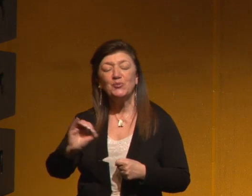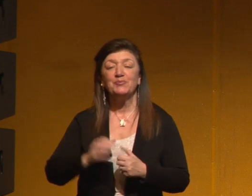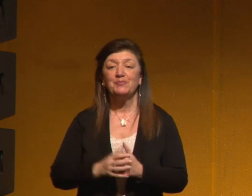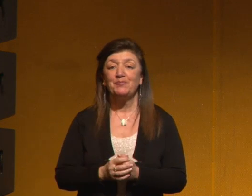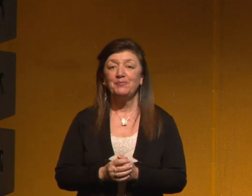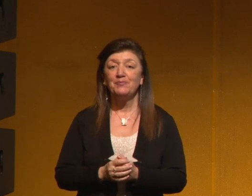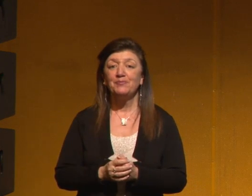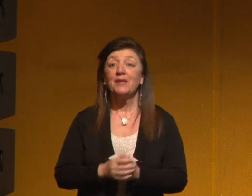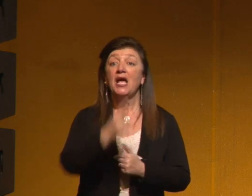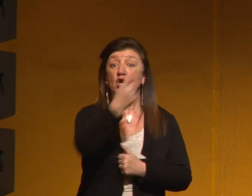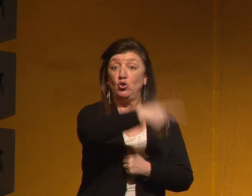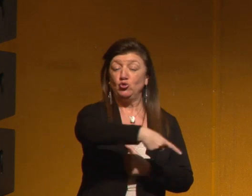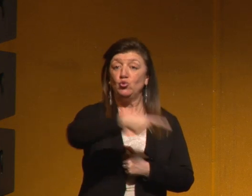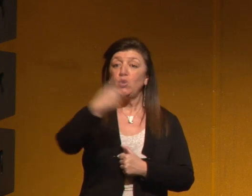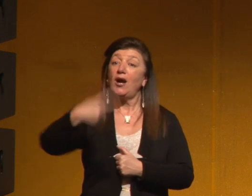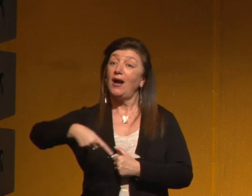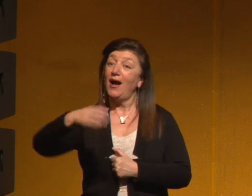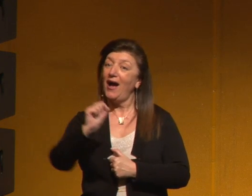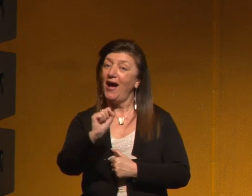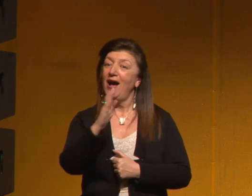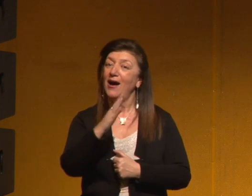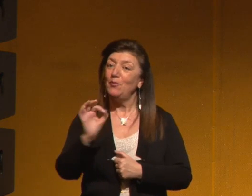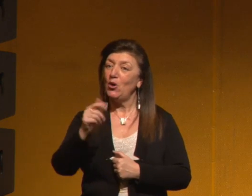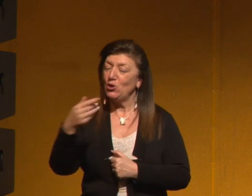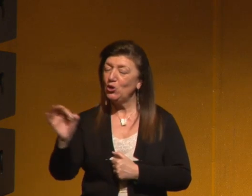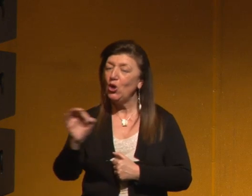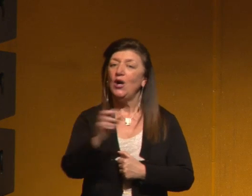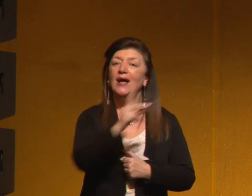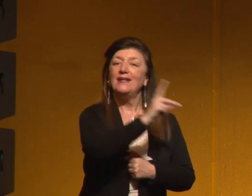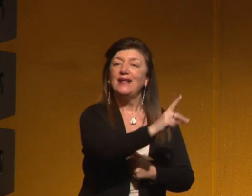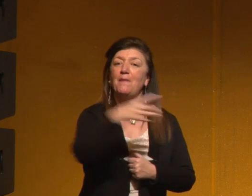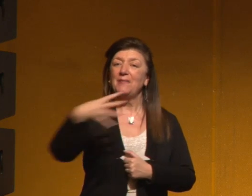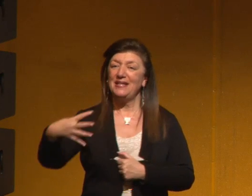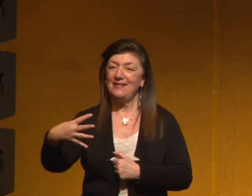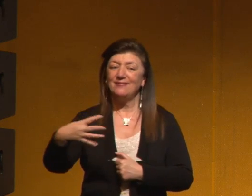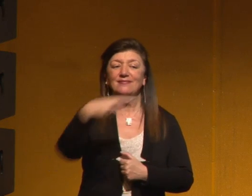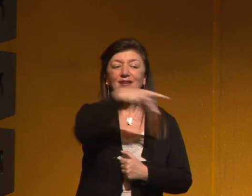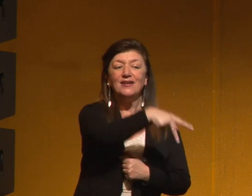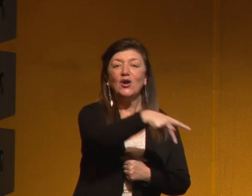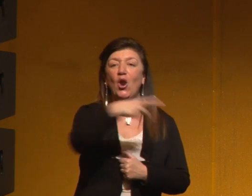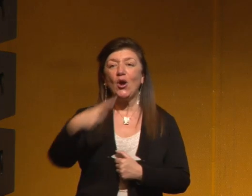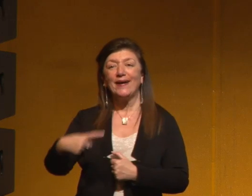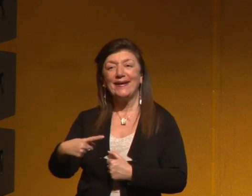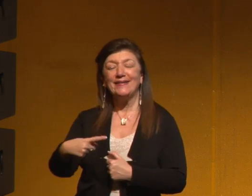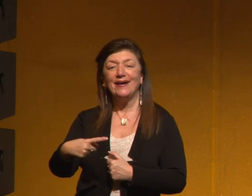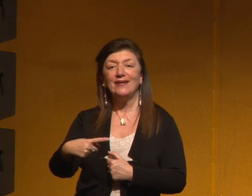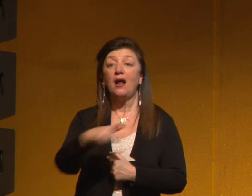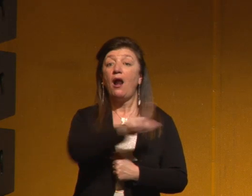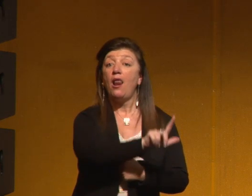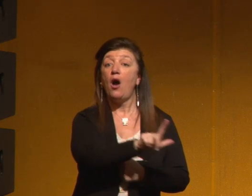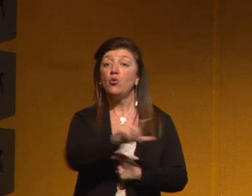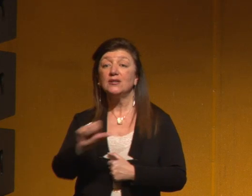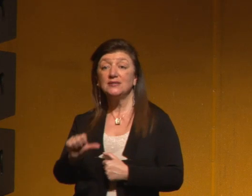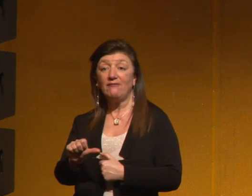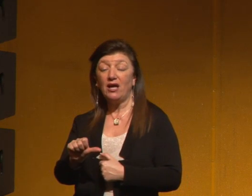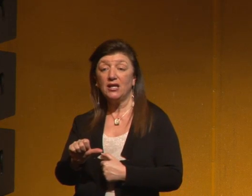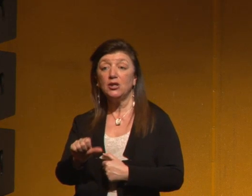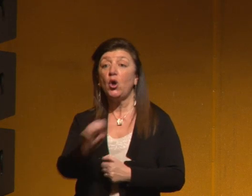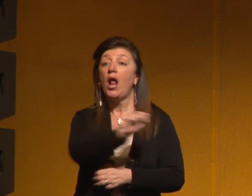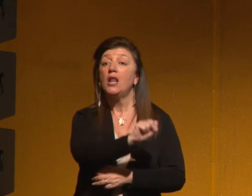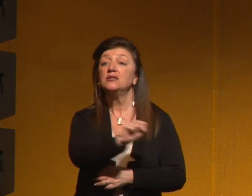a giulia che botta a david miglietta nicolò gregnanini a lauro savarino all'alessandro